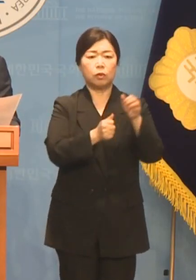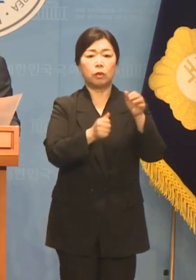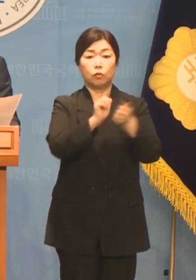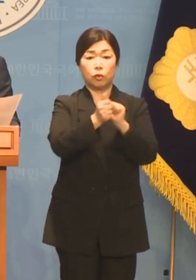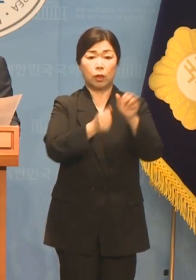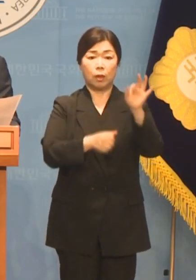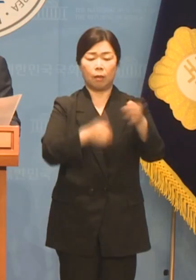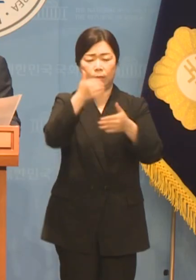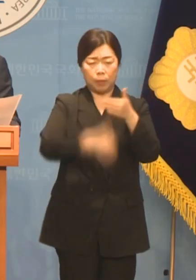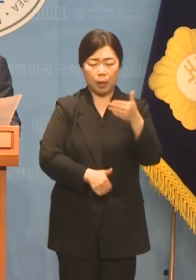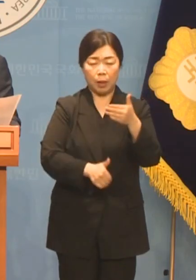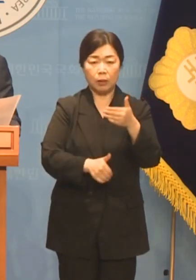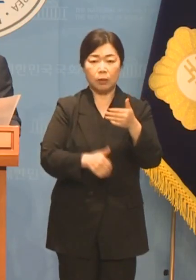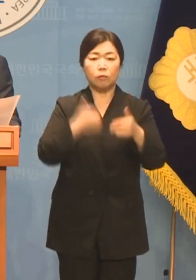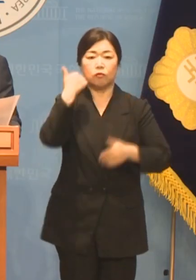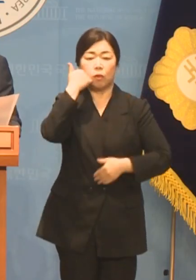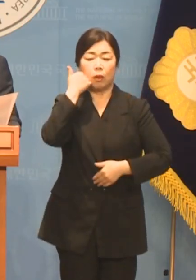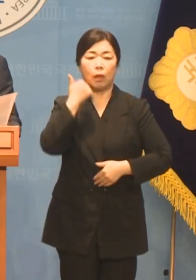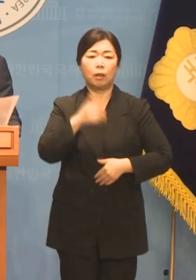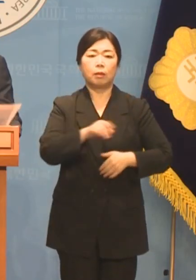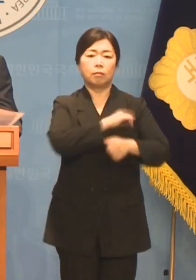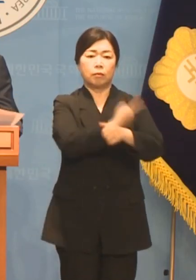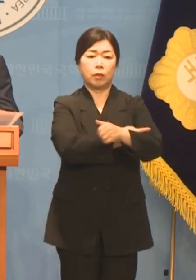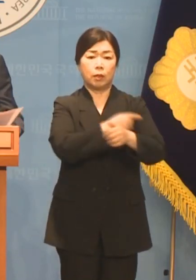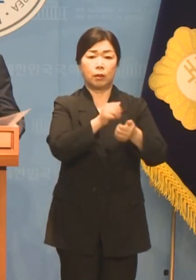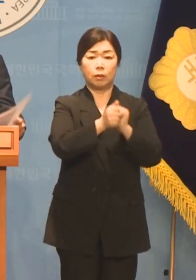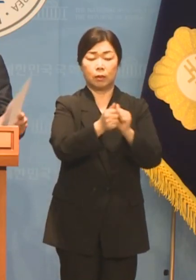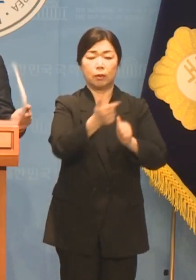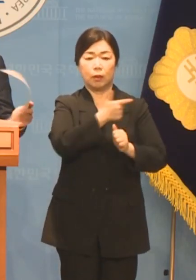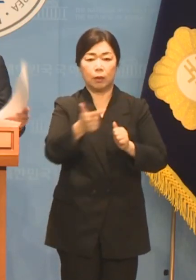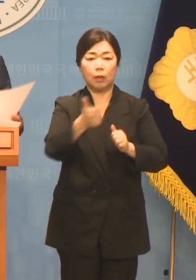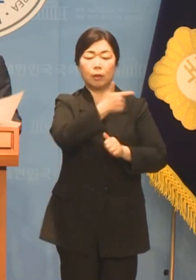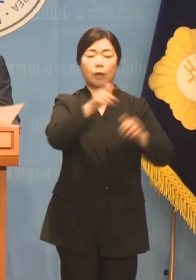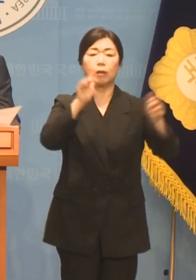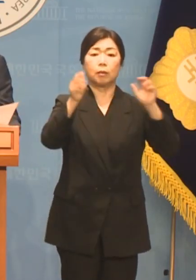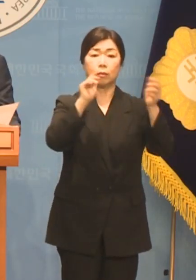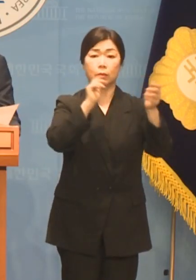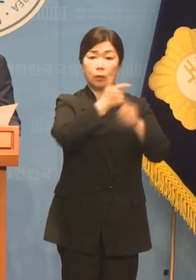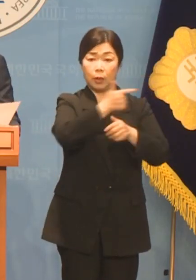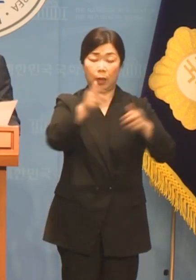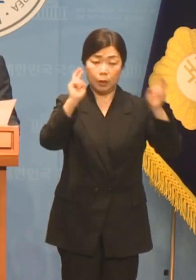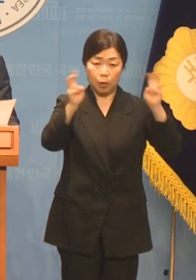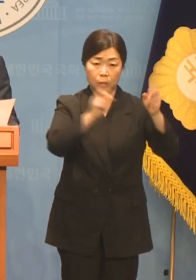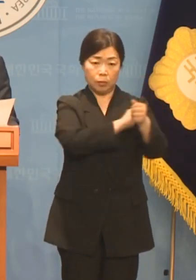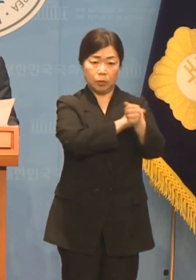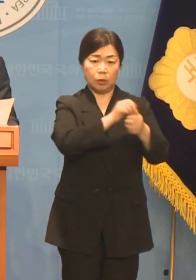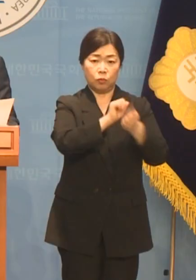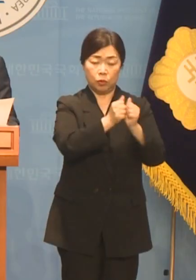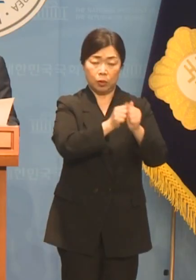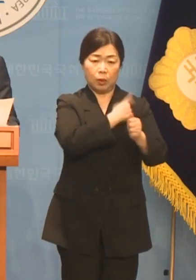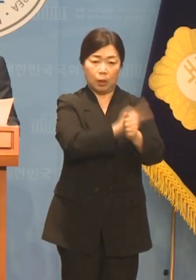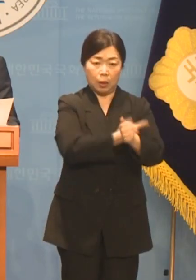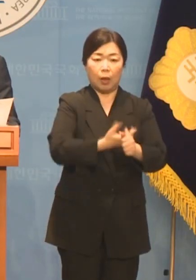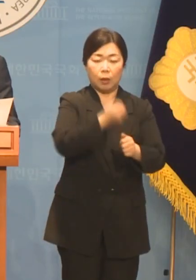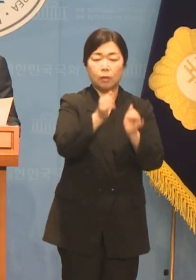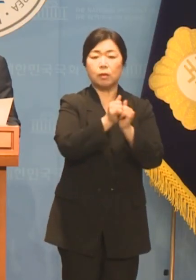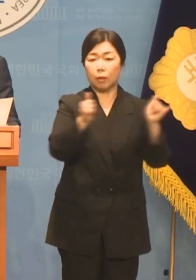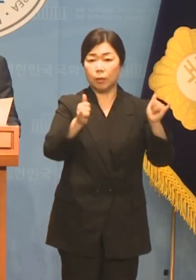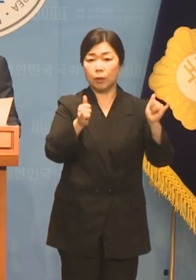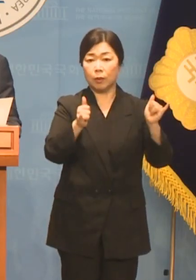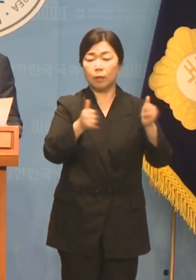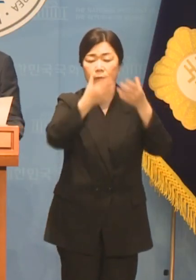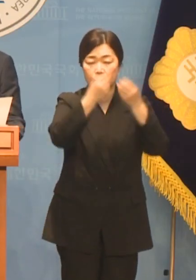그 주범은 다름 아닌 지배주주의 거수기 이사회입니다. 주주에게 불리한